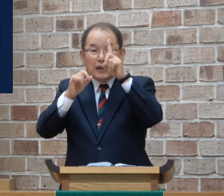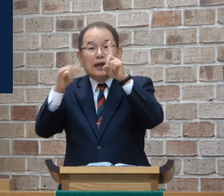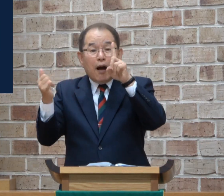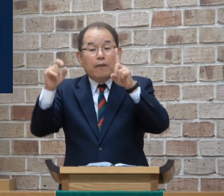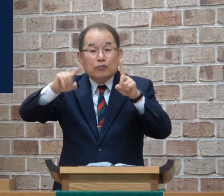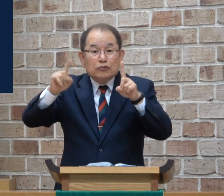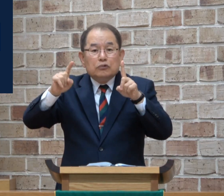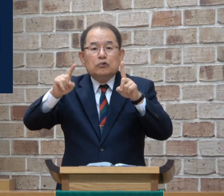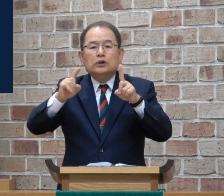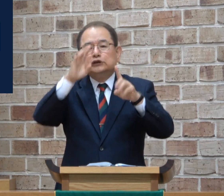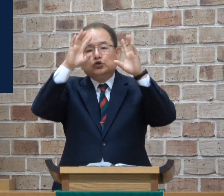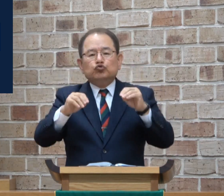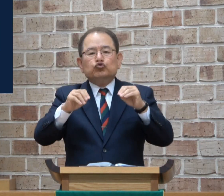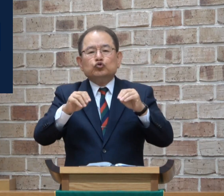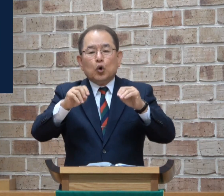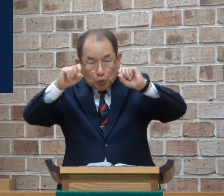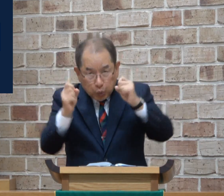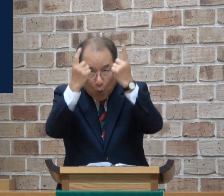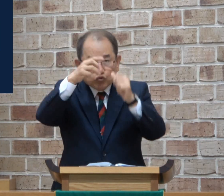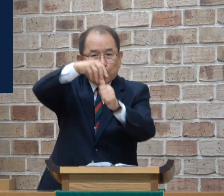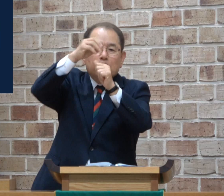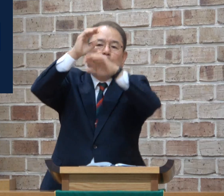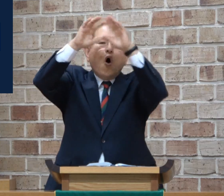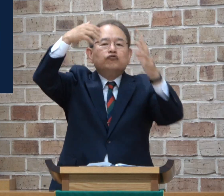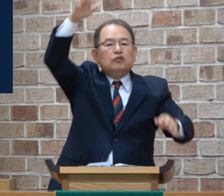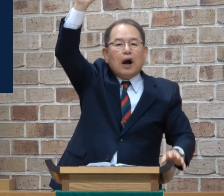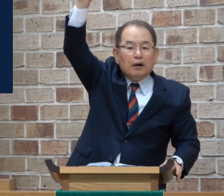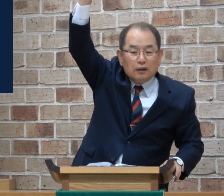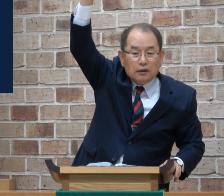치유와 동시에 구원을 받은 자는 천국으로 가게 됩니다.